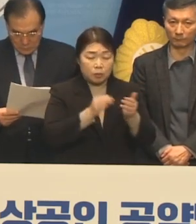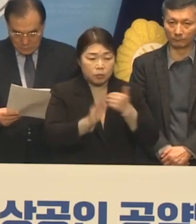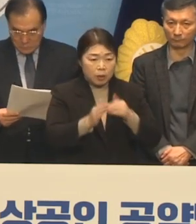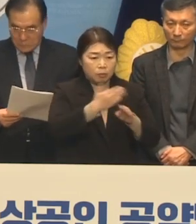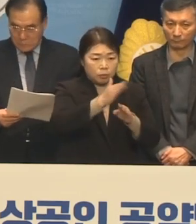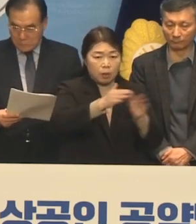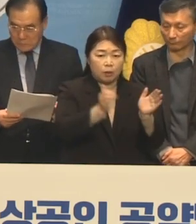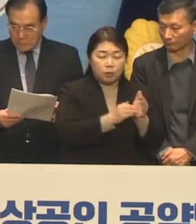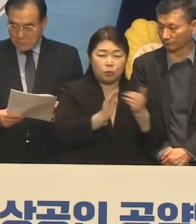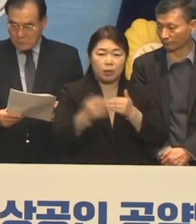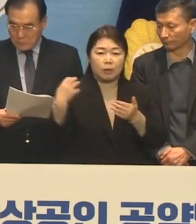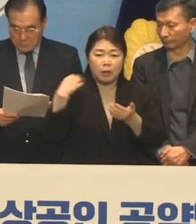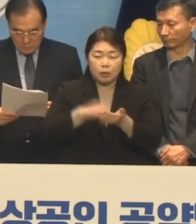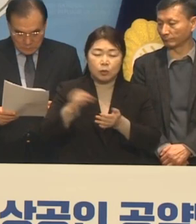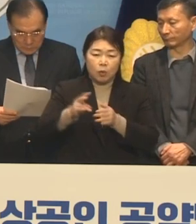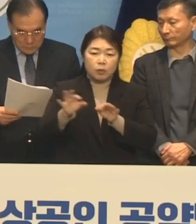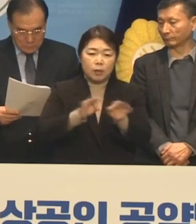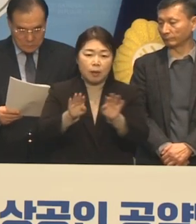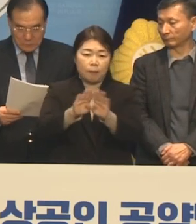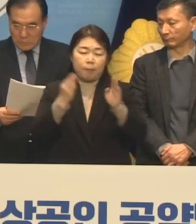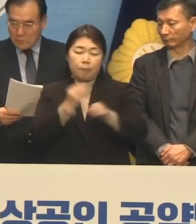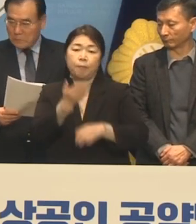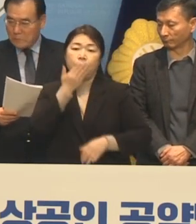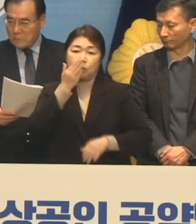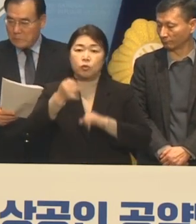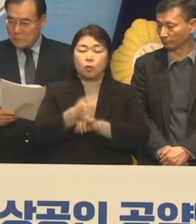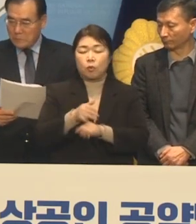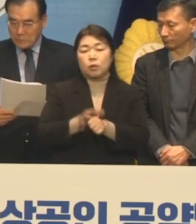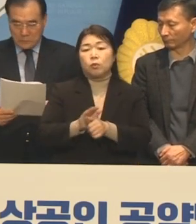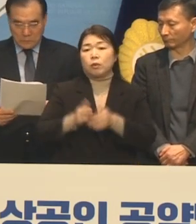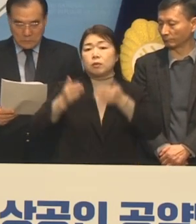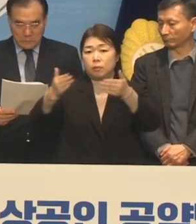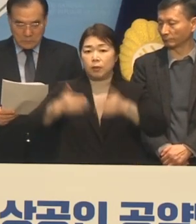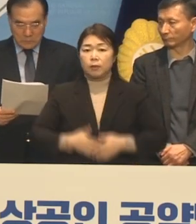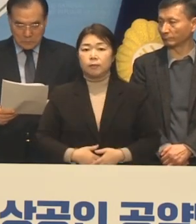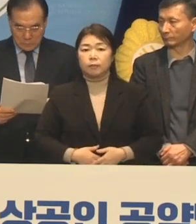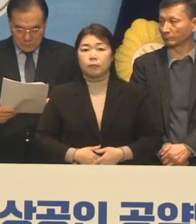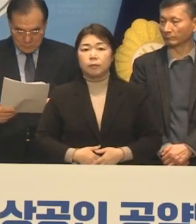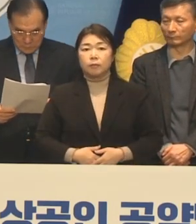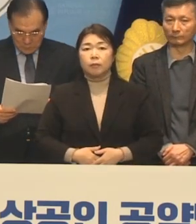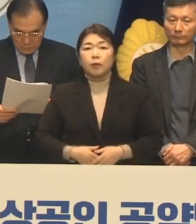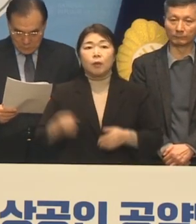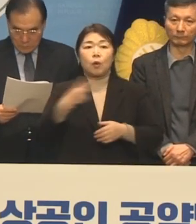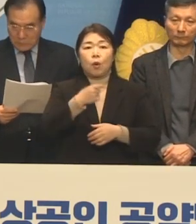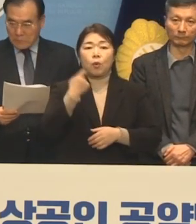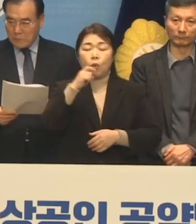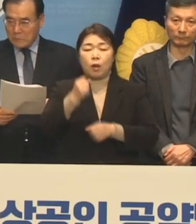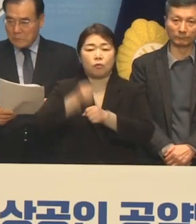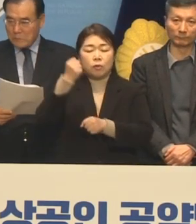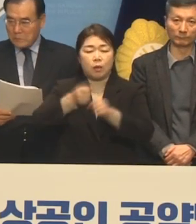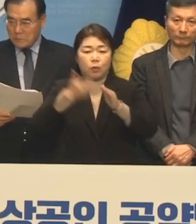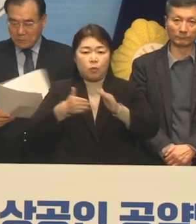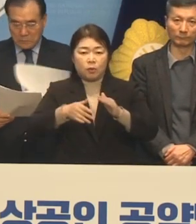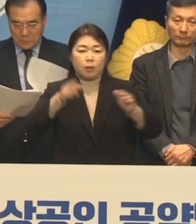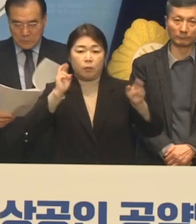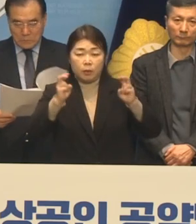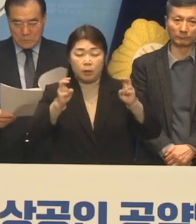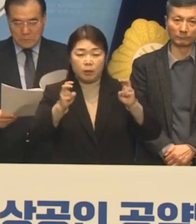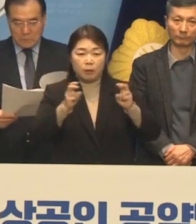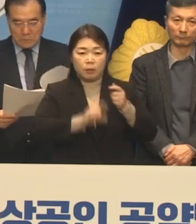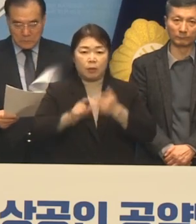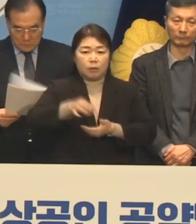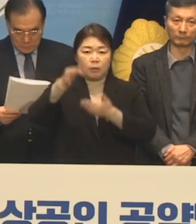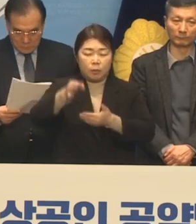할 수 있도록 지원하겠습니다. 소상공인의 마지막 고루인 노란우산 공제의 최소 납부